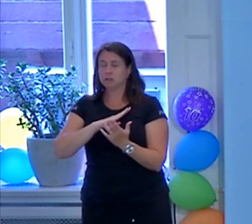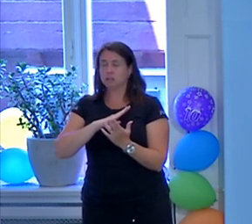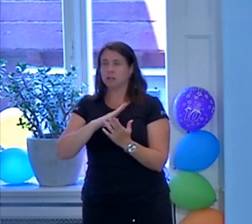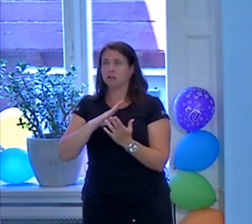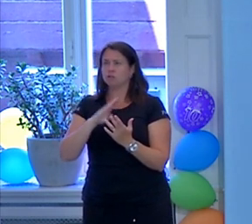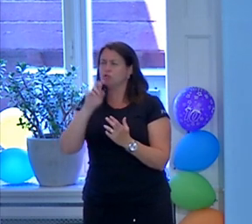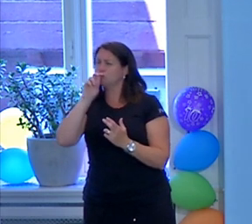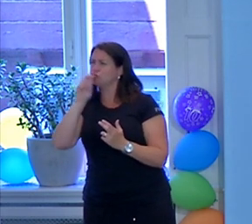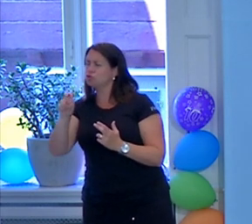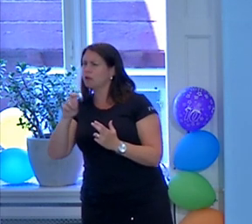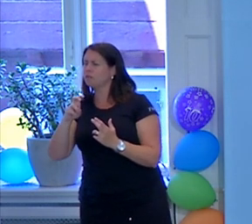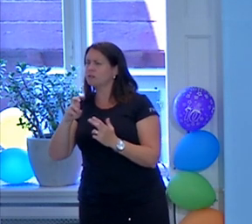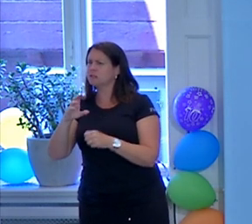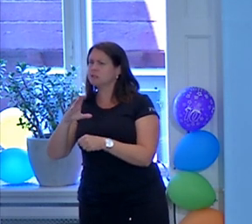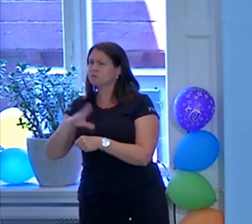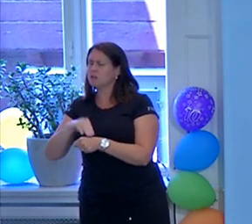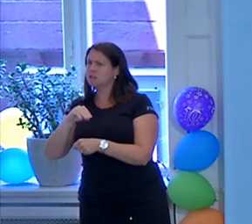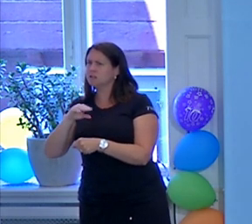komplicerat